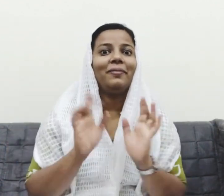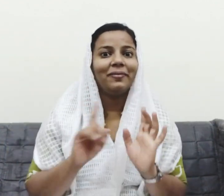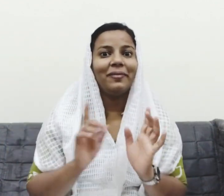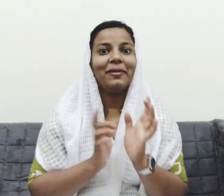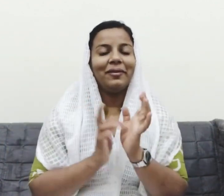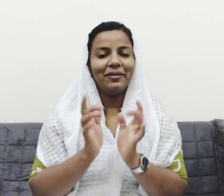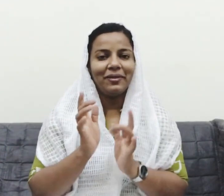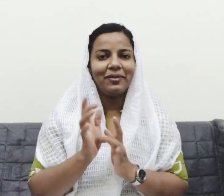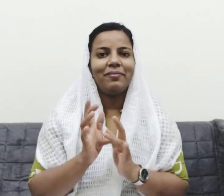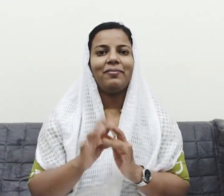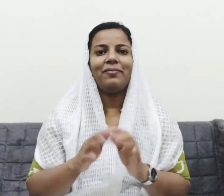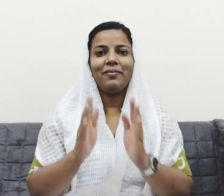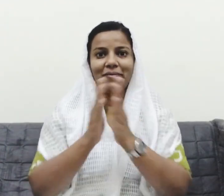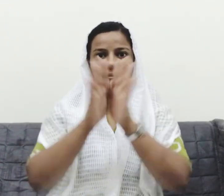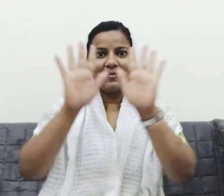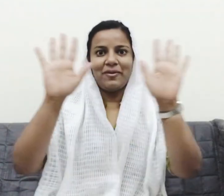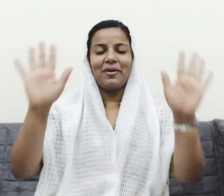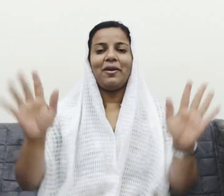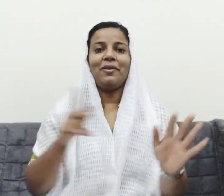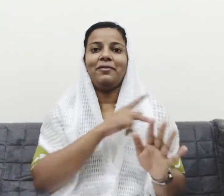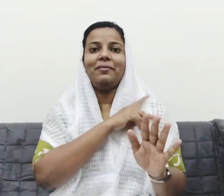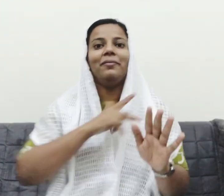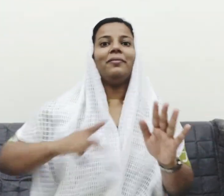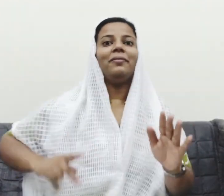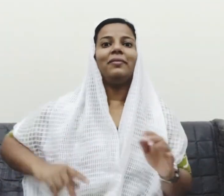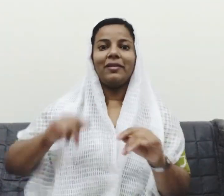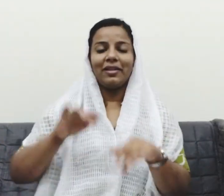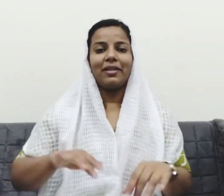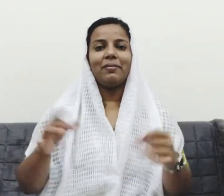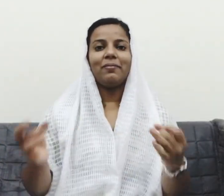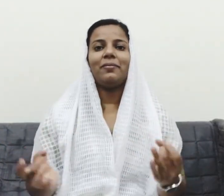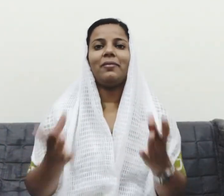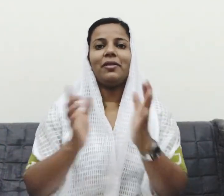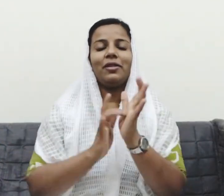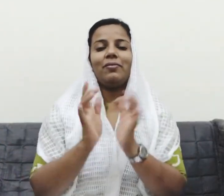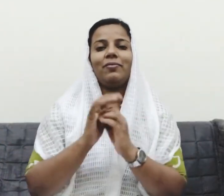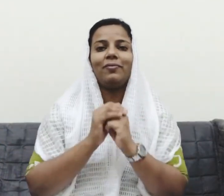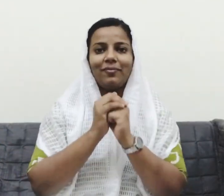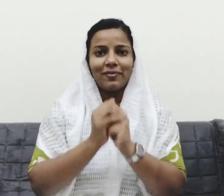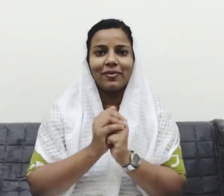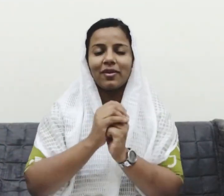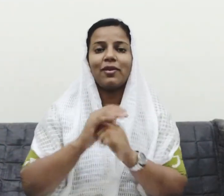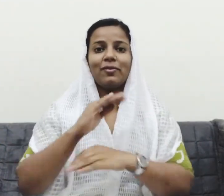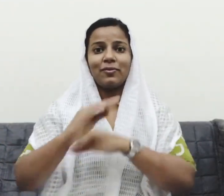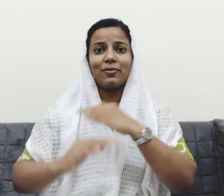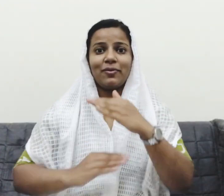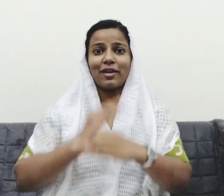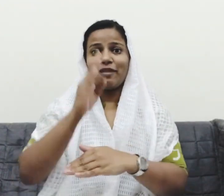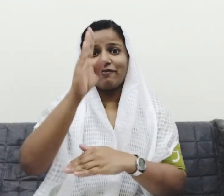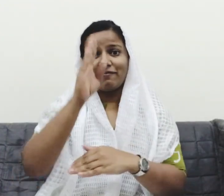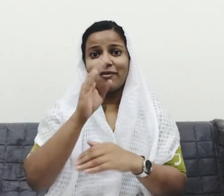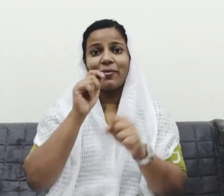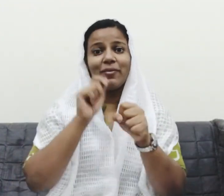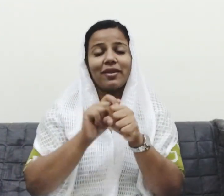കർത്താതി കർത്താവായ കർത്താവിന്, മഹത്വത്തിൻ പ്രഭുവായവനെ ഈ പ്രഭാതത്തിൽ ആരാധിപ്പാൻ തക്കവണ് നമുക്ക് സ്വർഗീയ അപ്പ ഒരുക്കി തന്നിരിക്കുന്നു.